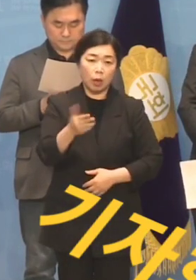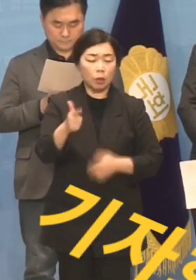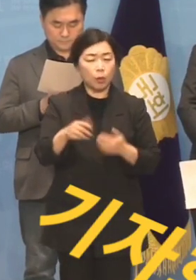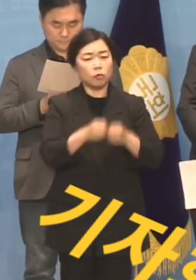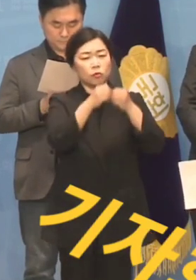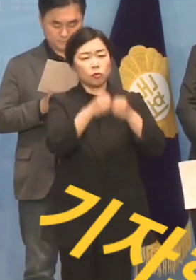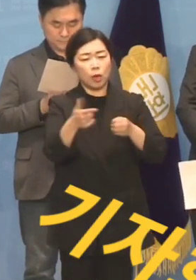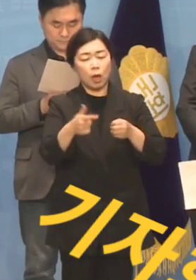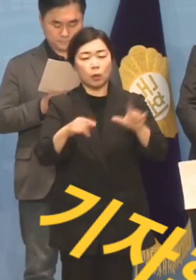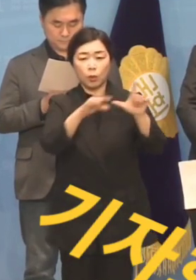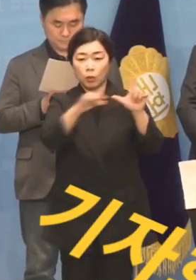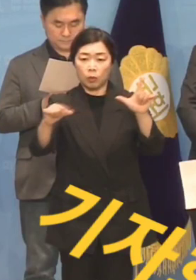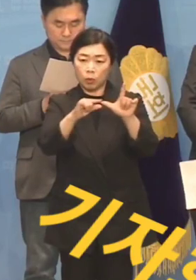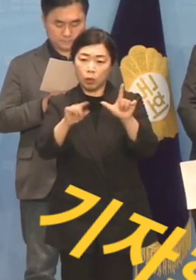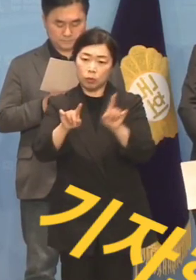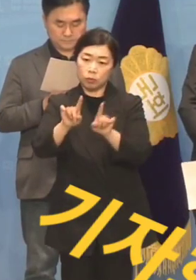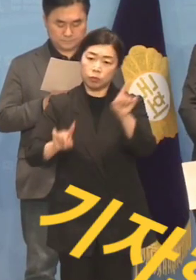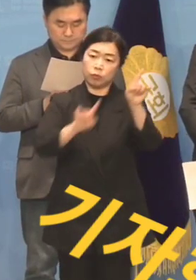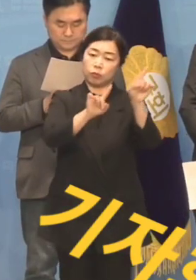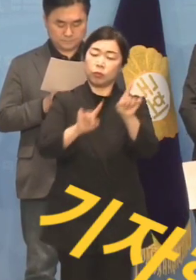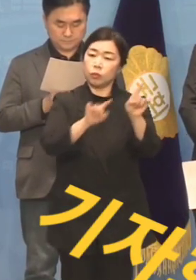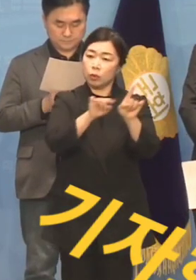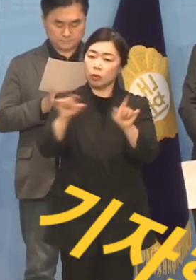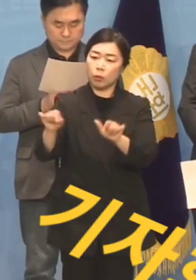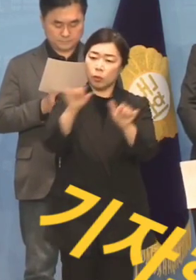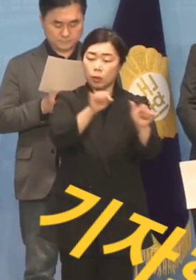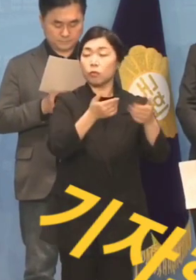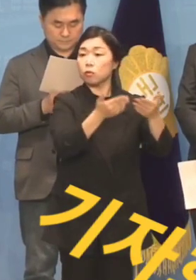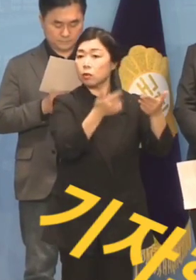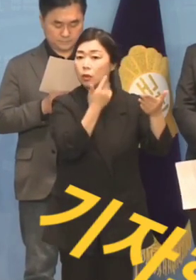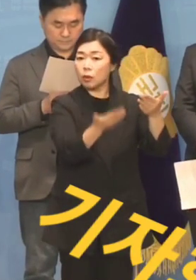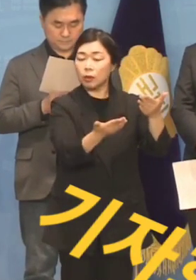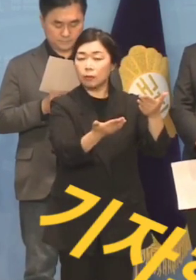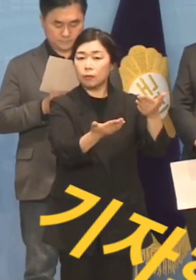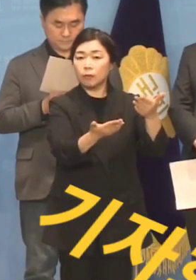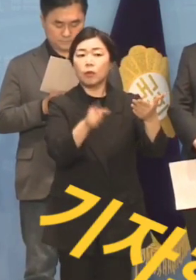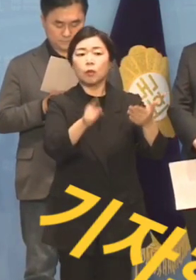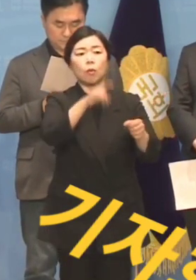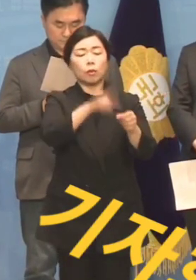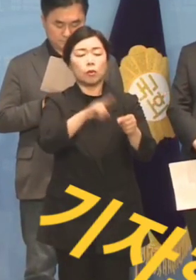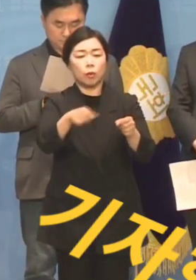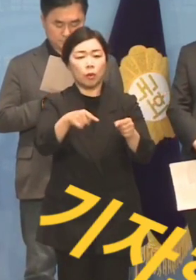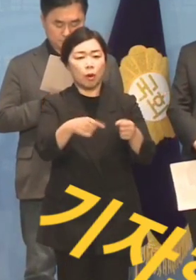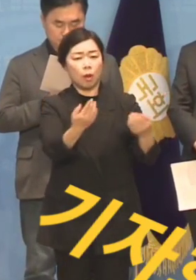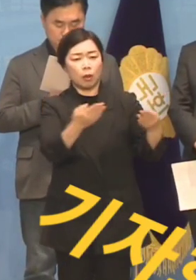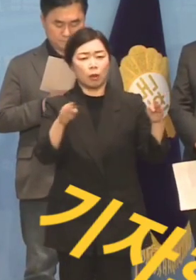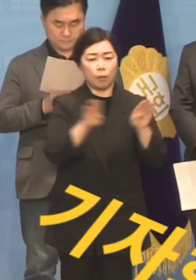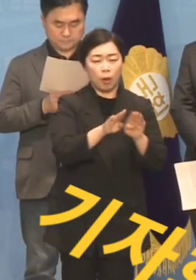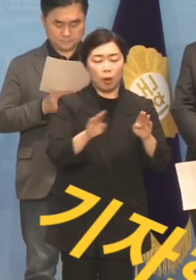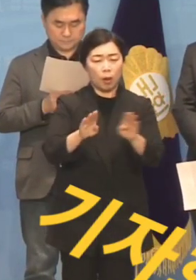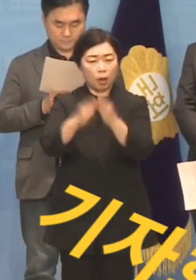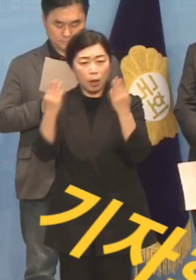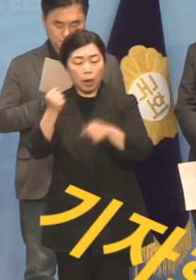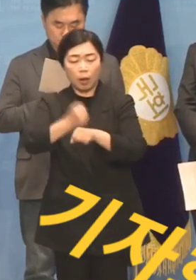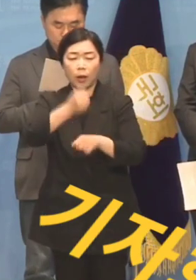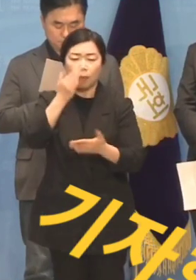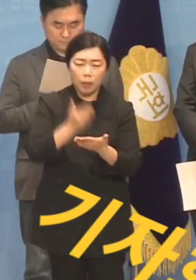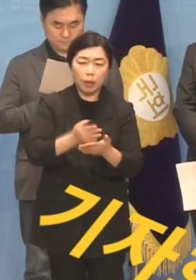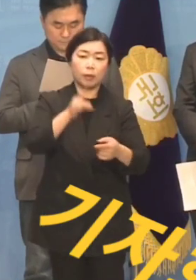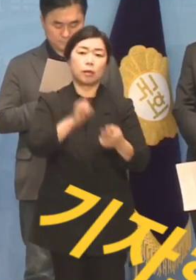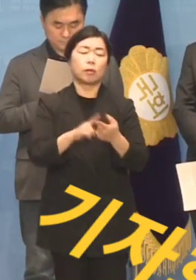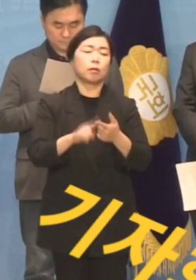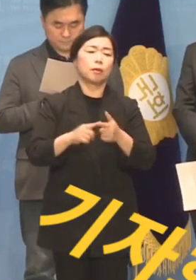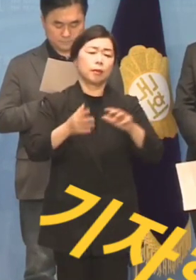병립형이냐, 연동형이냐, 또 비례대표 명분은 개방형이냐, 폐쇄형이냐를 놓고 국회의원 100여